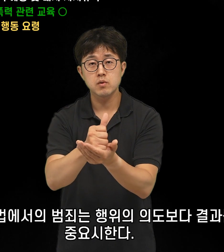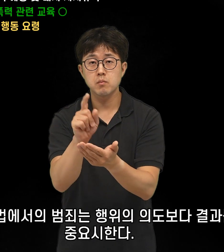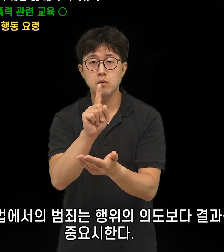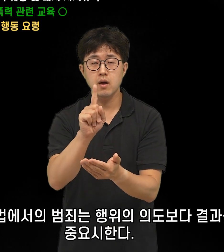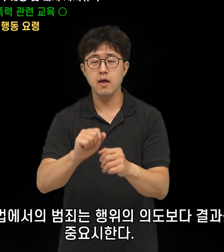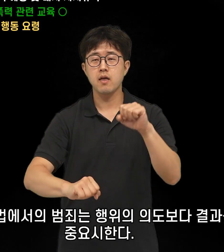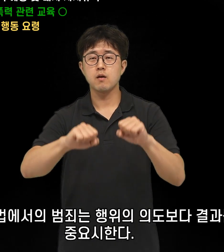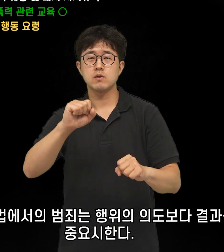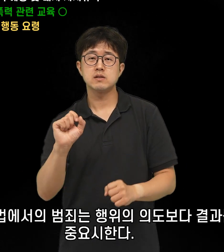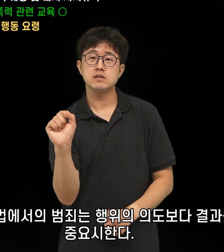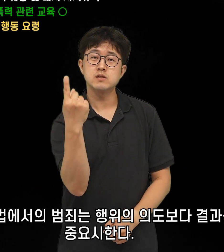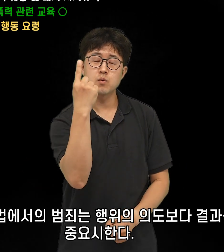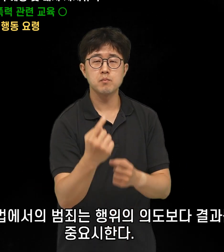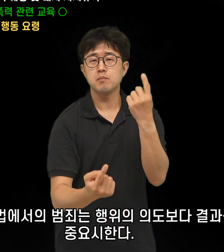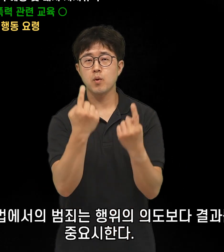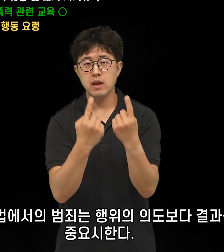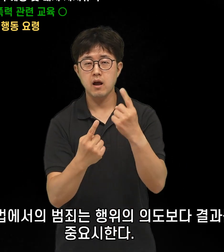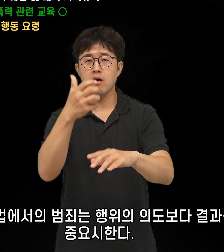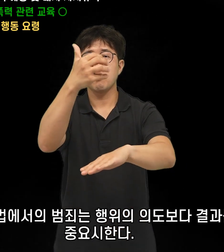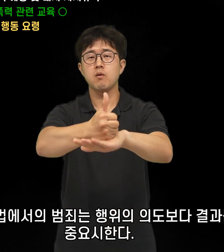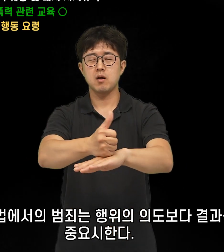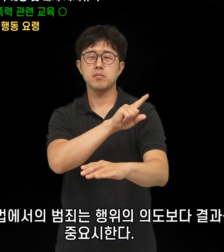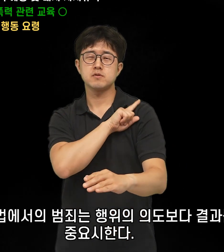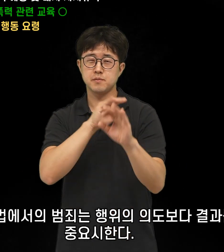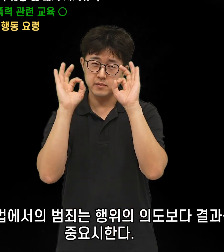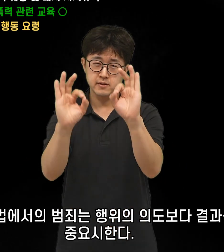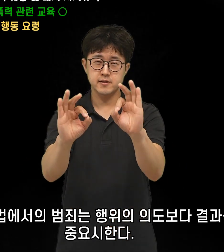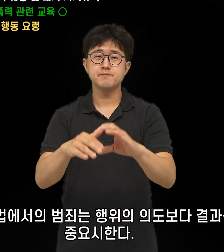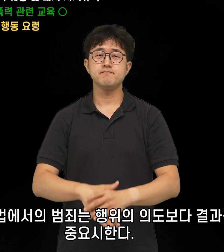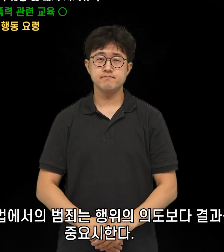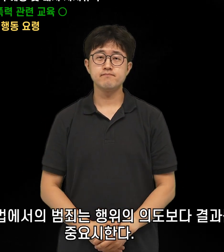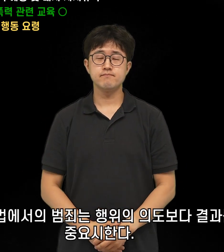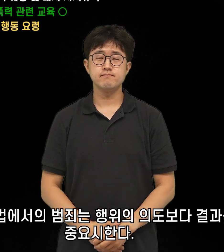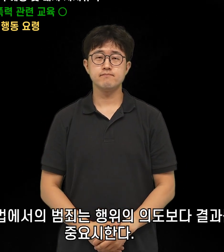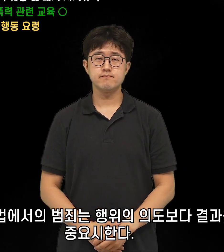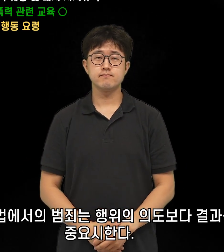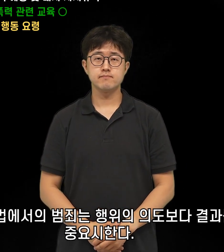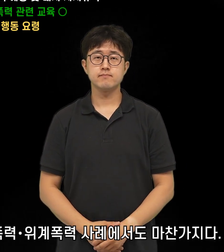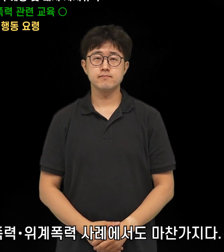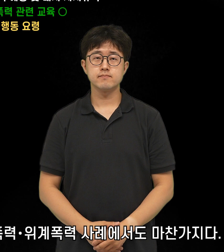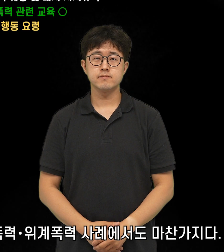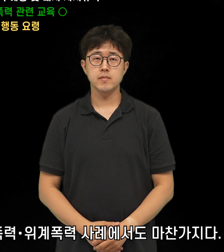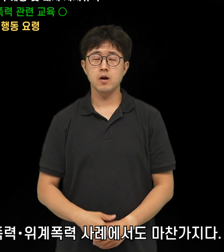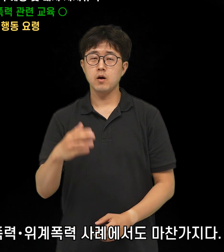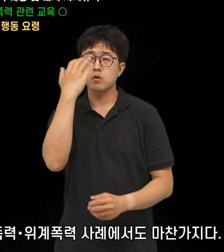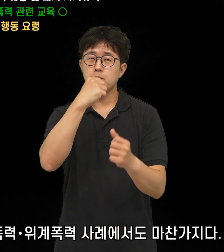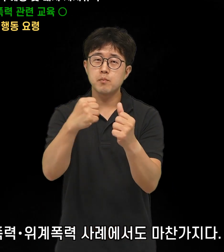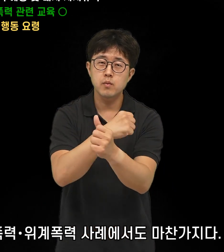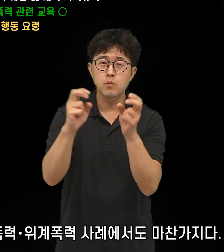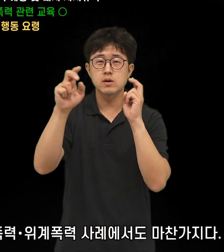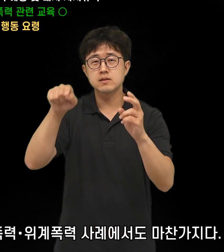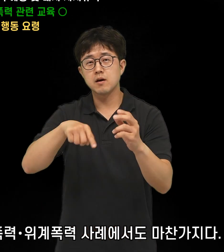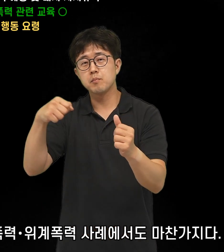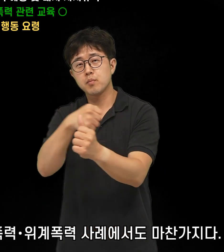형법에서의 범죄는 행위의 의도보다 결과를 중요시한다. 성폭력, 위계폭력 사례에서도